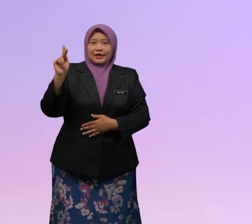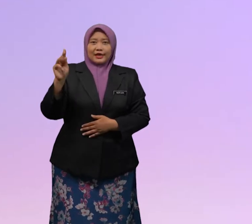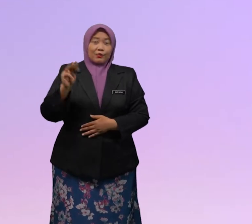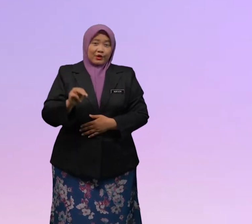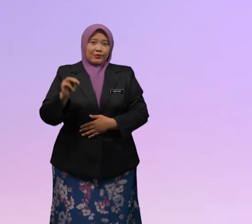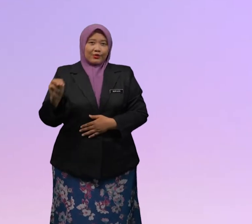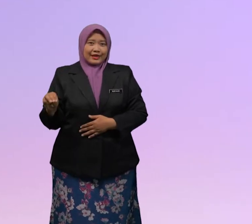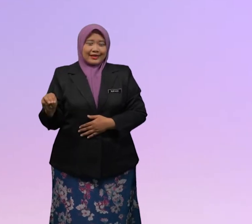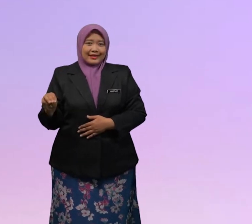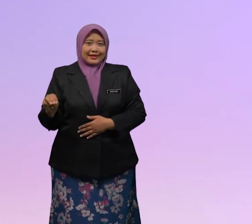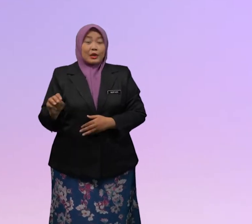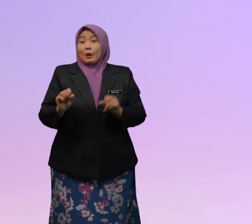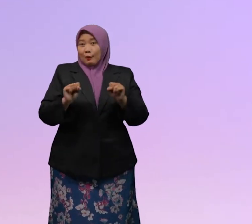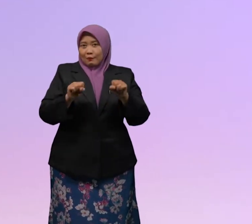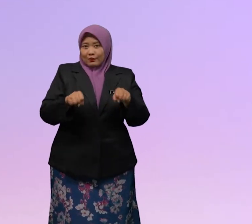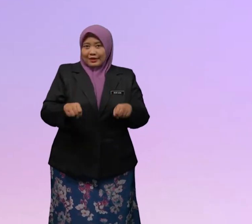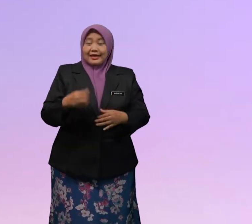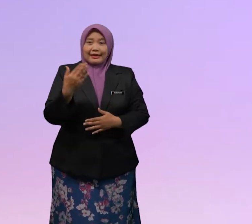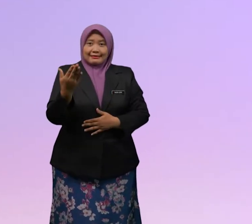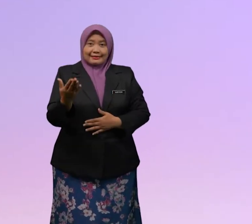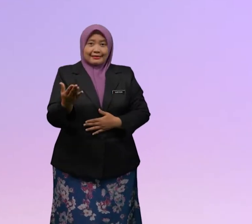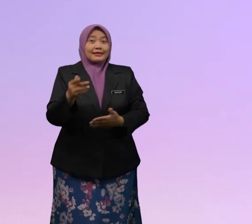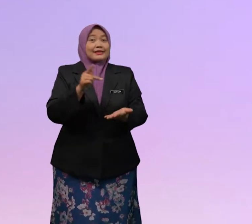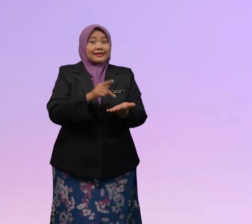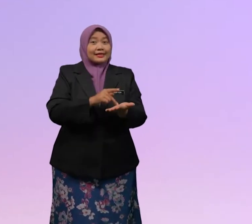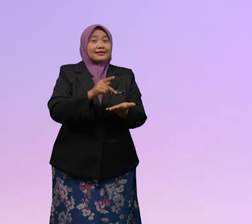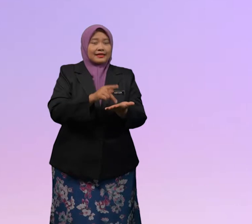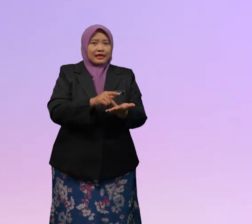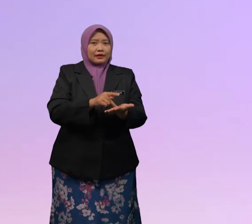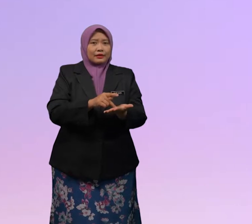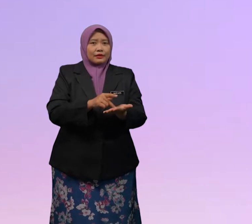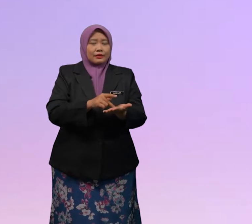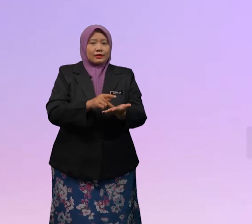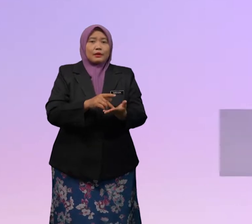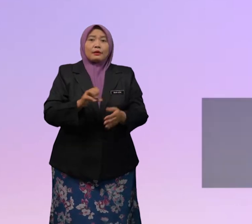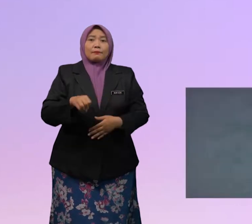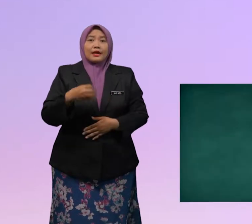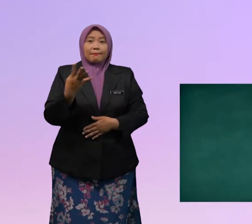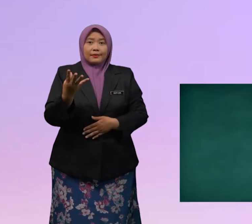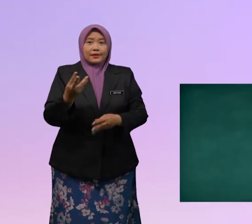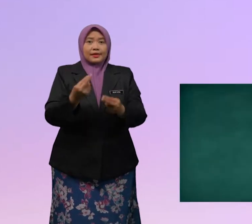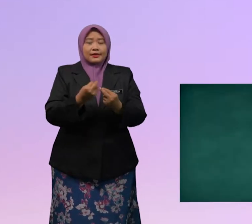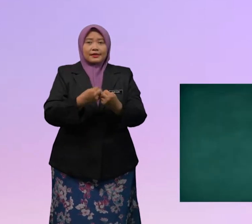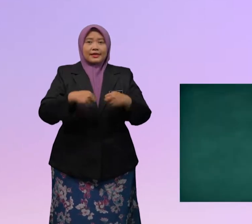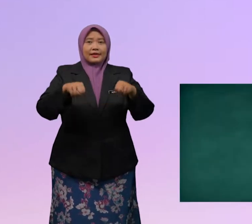Okey, murid-murid. Boleh anda kirakan berapa